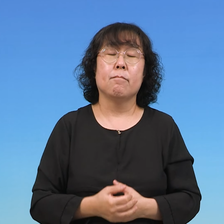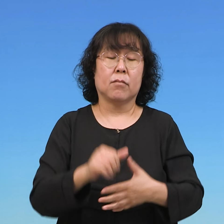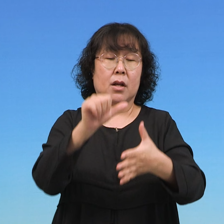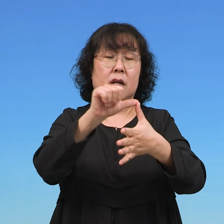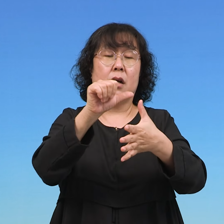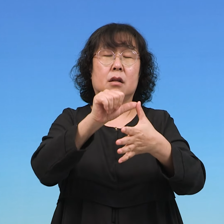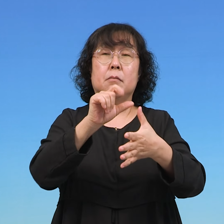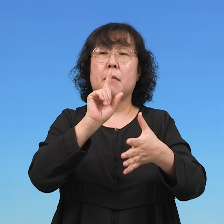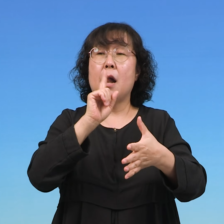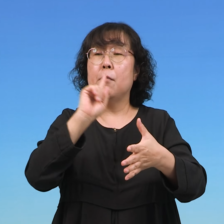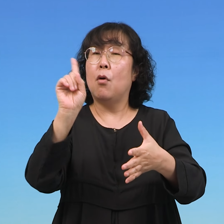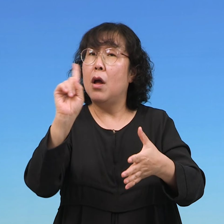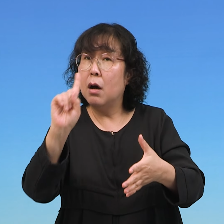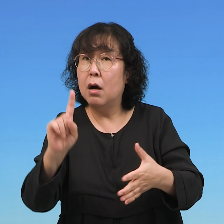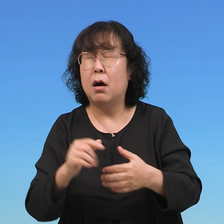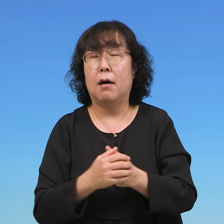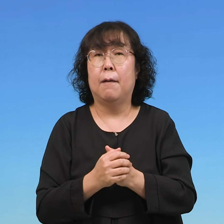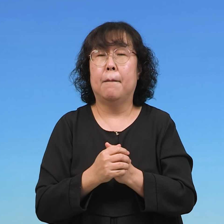그 아들이 뭐라 그럽니까?